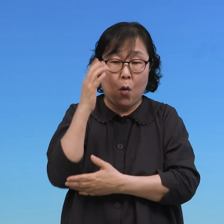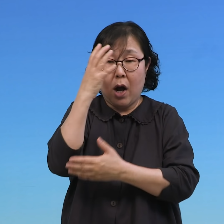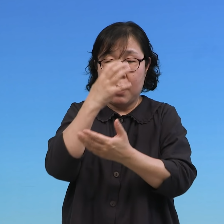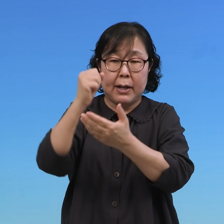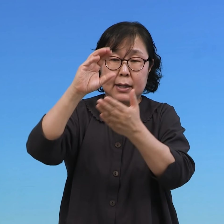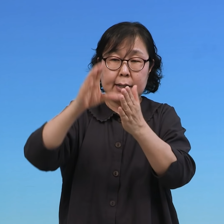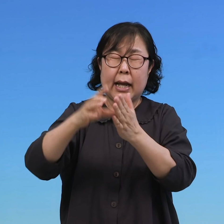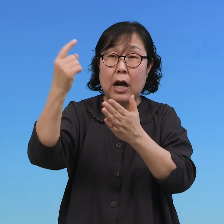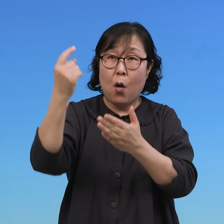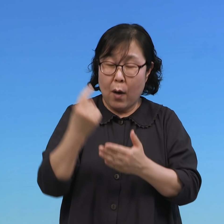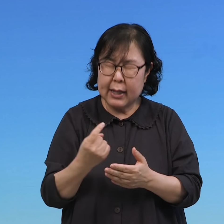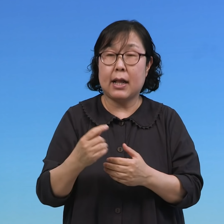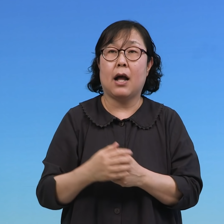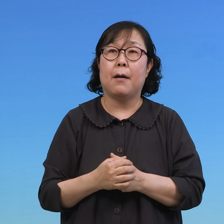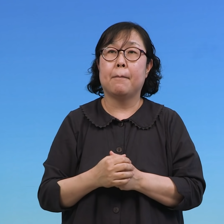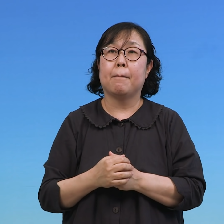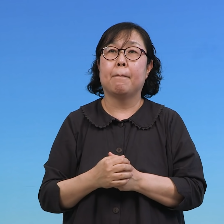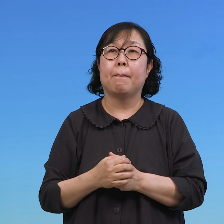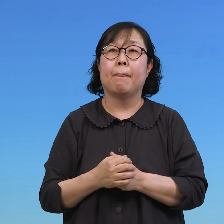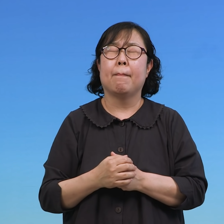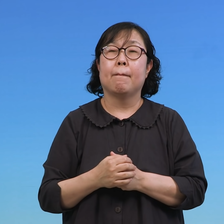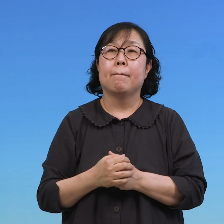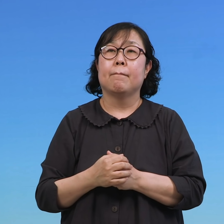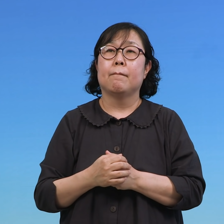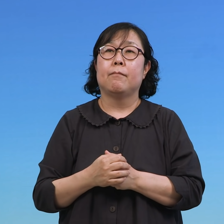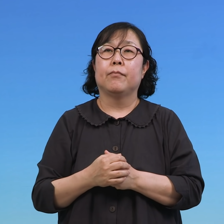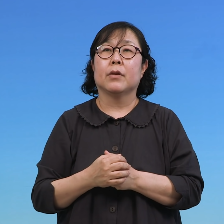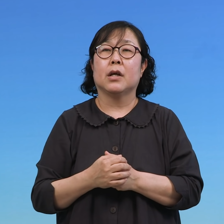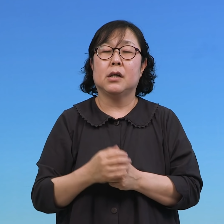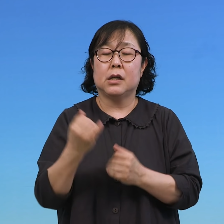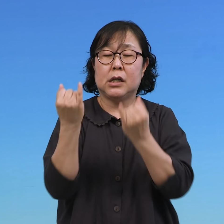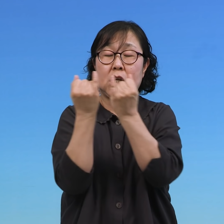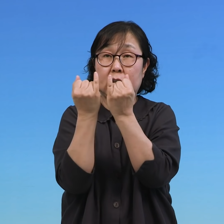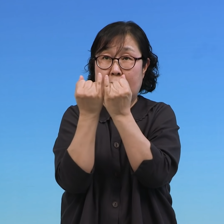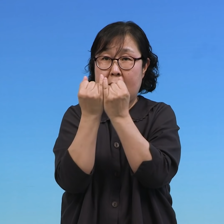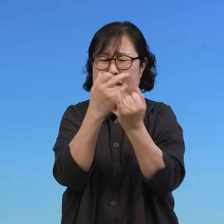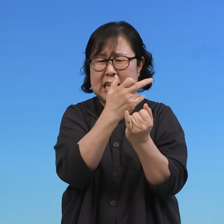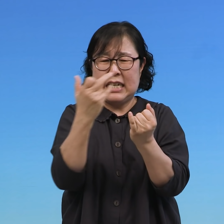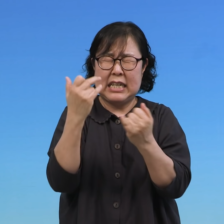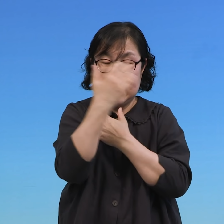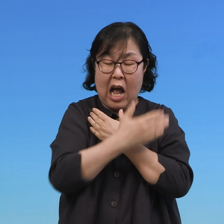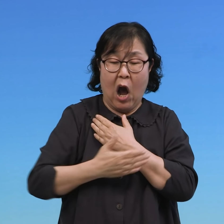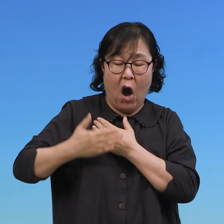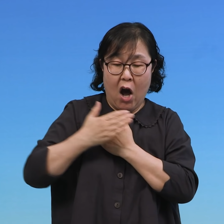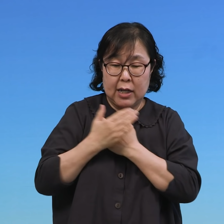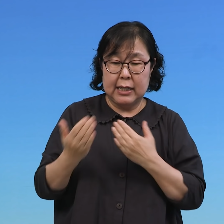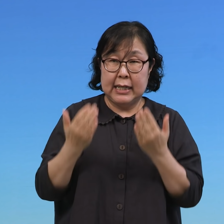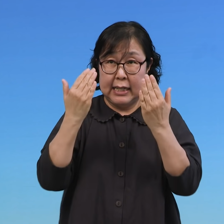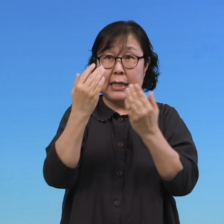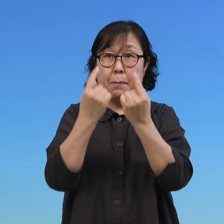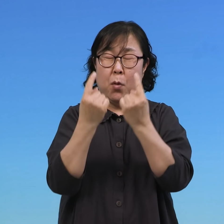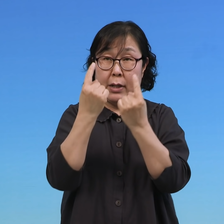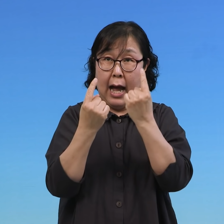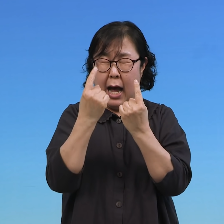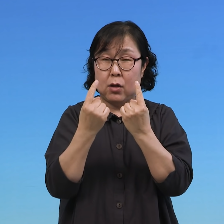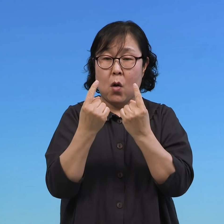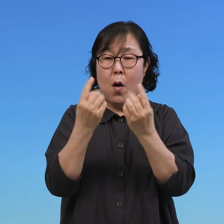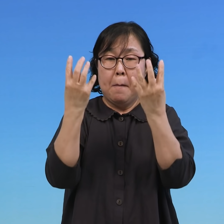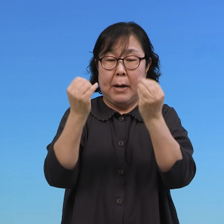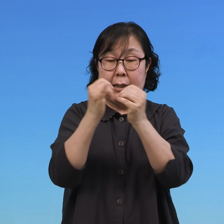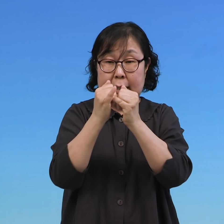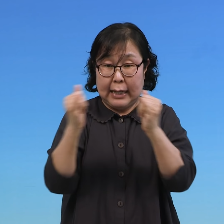왔도다. 그 여인의 그 엄청난 그 옥합을 깨뜨리는 헌신보다도